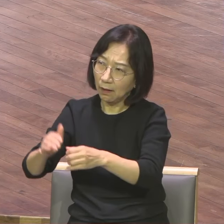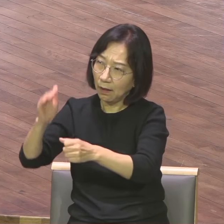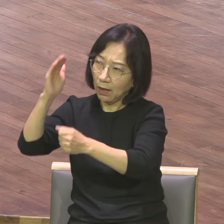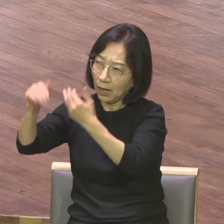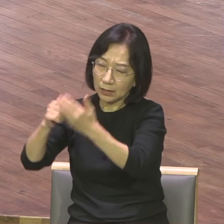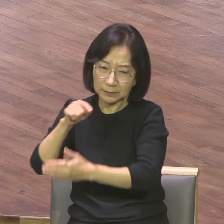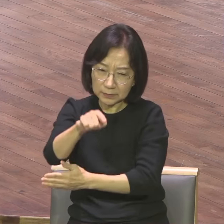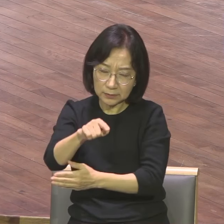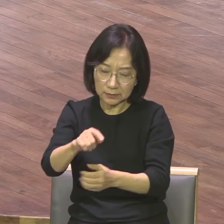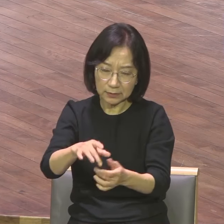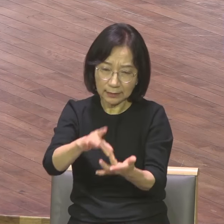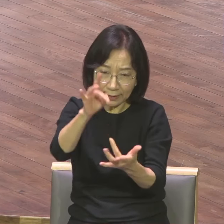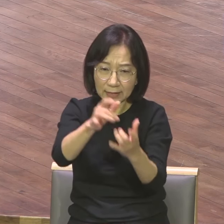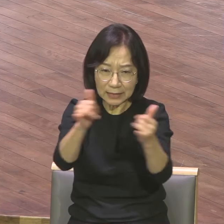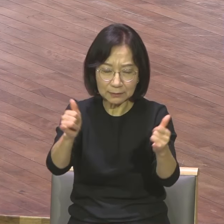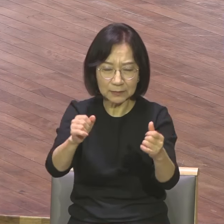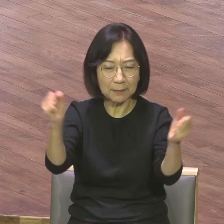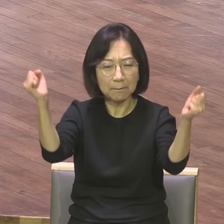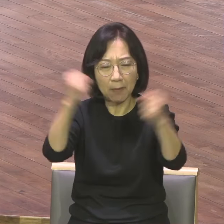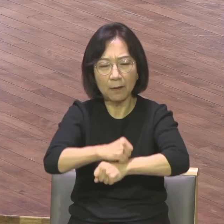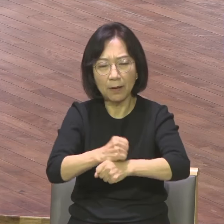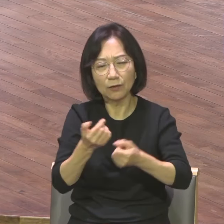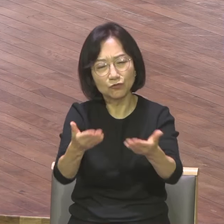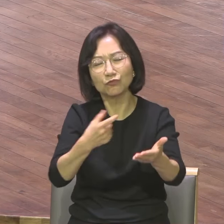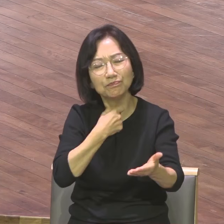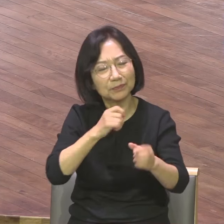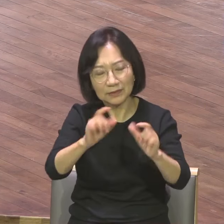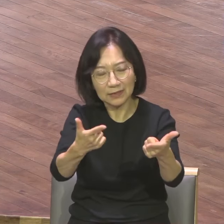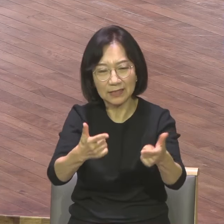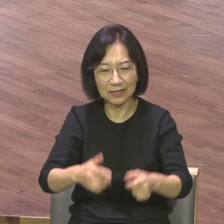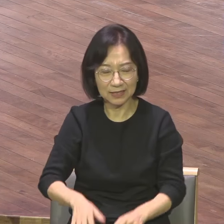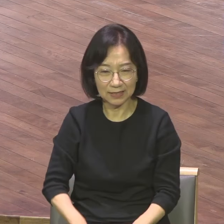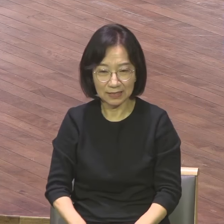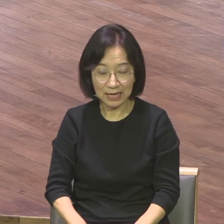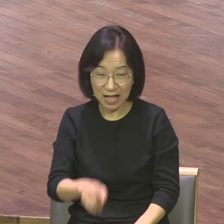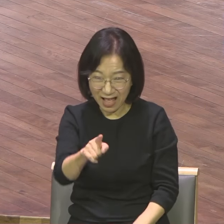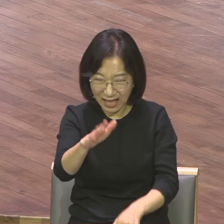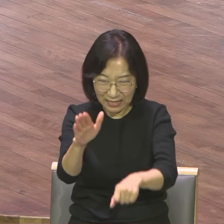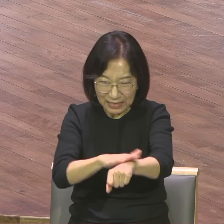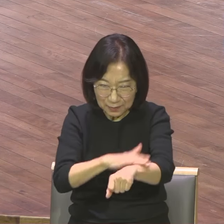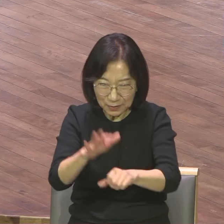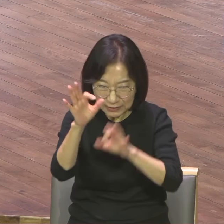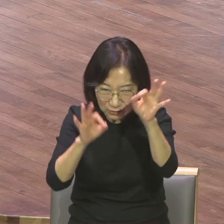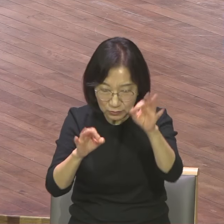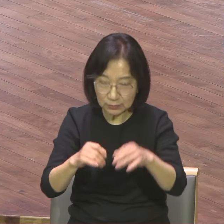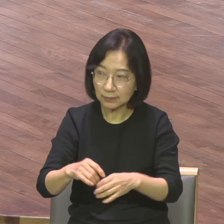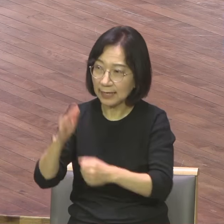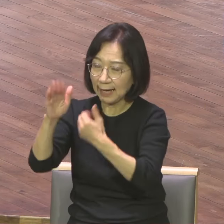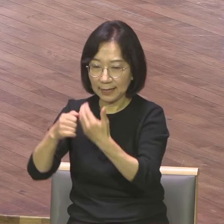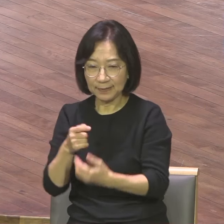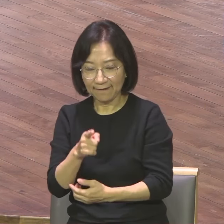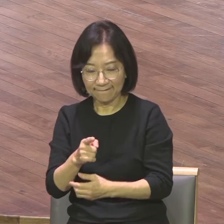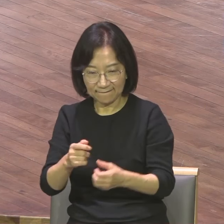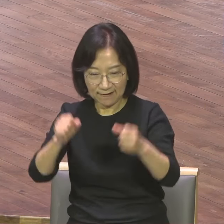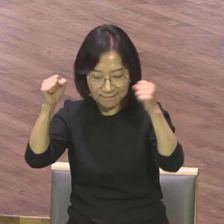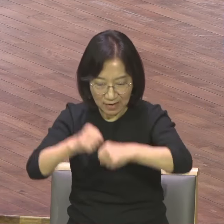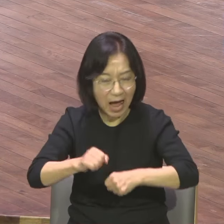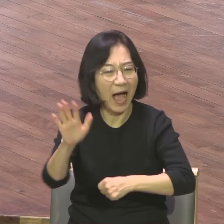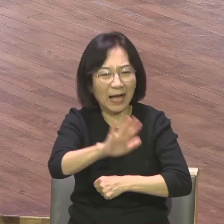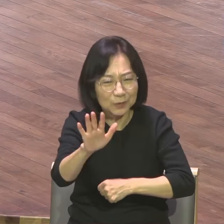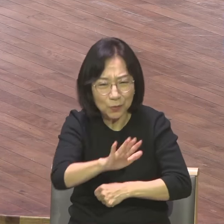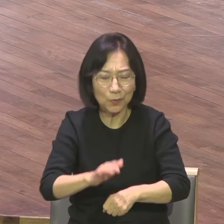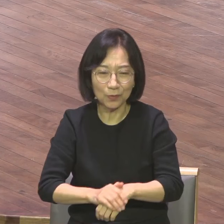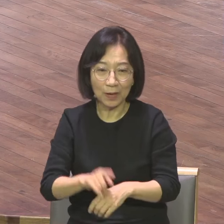데 있지 아니하고, 자, 그들에게 자신들의 잘못을 회개하고 갱신함으로